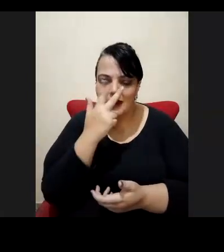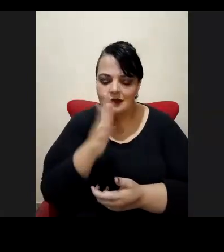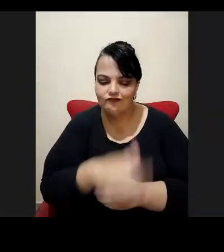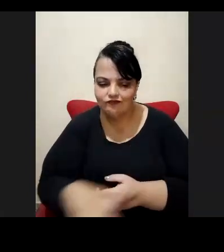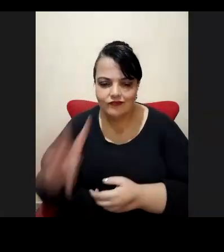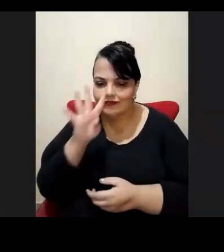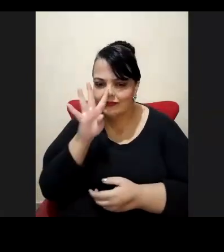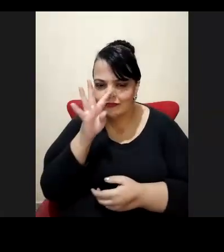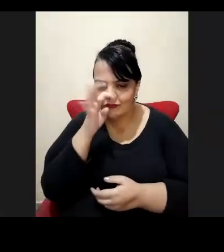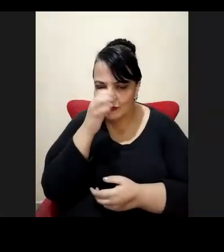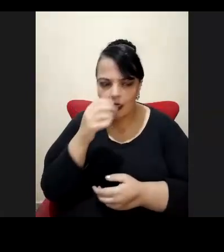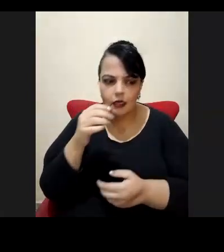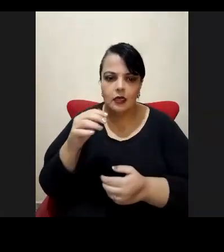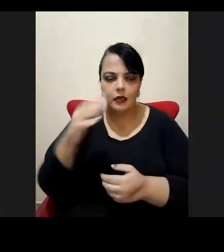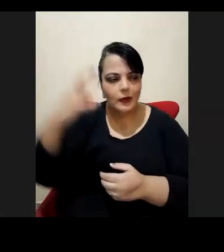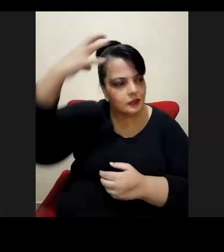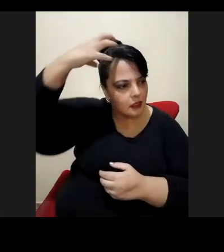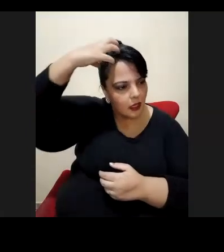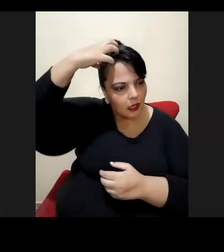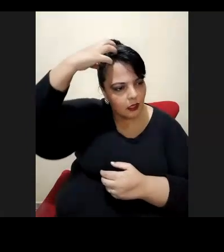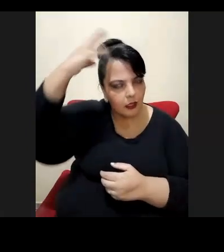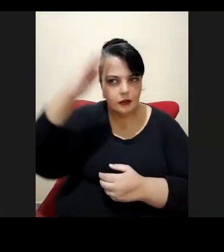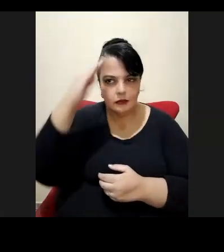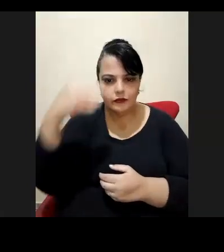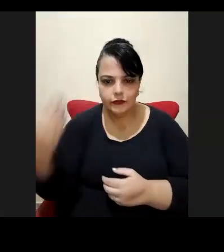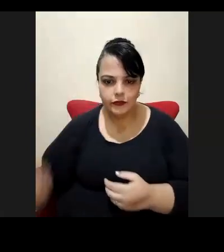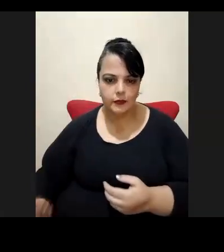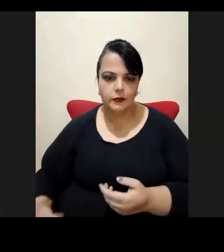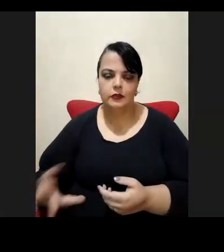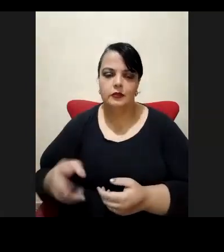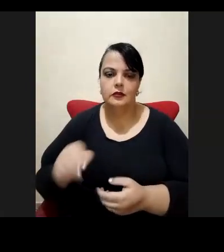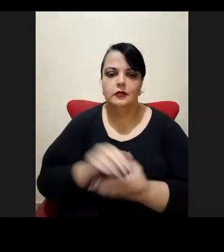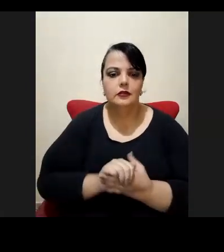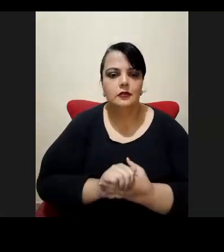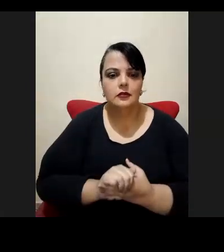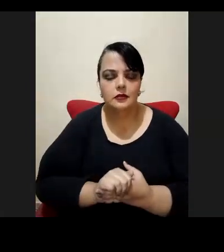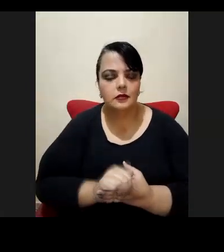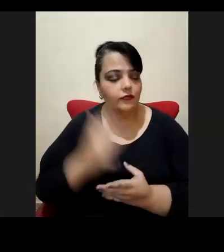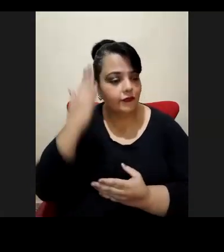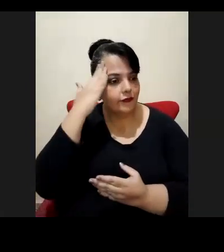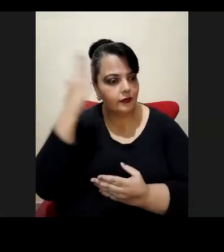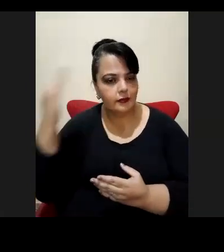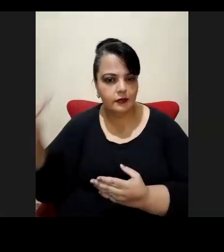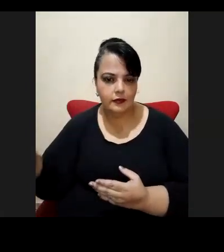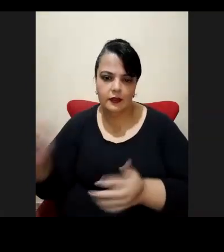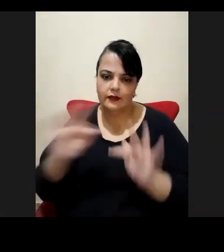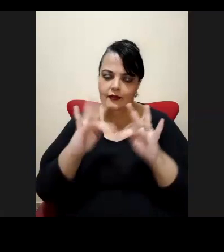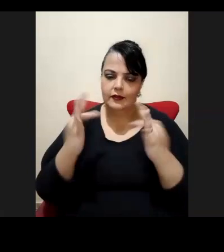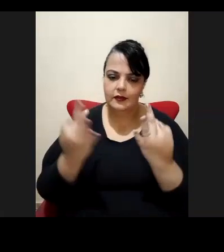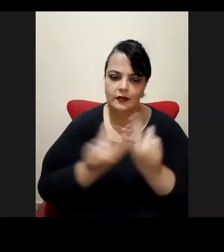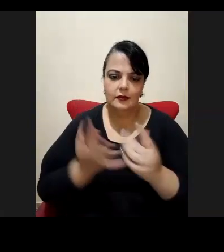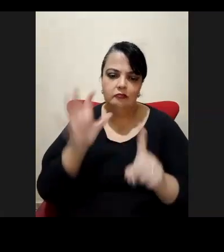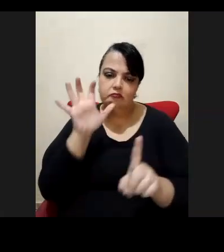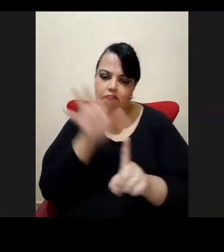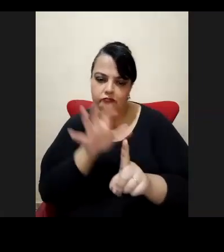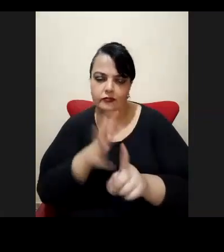essa pequena majestade e usufruindo, né, dessa coroa, né, que a família eventualmente pode entregar